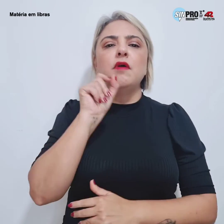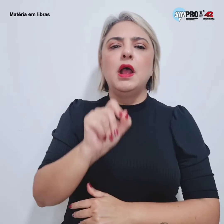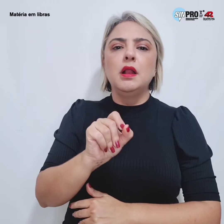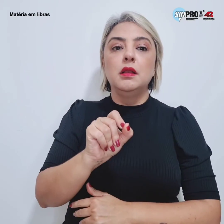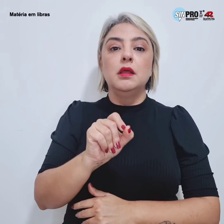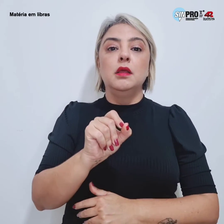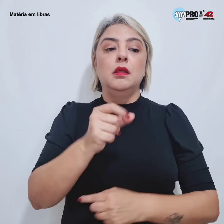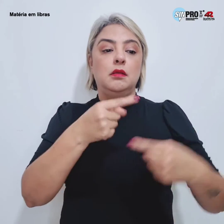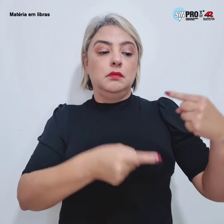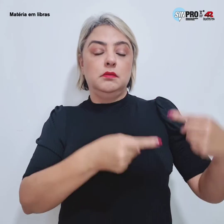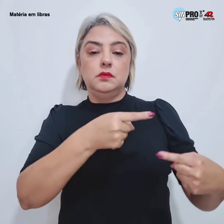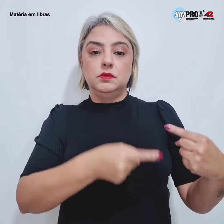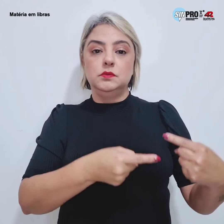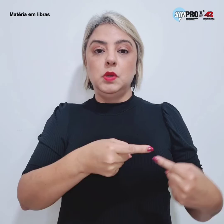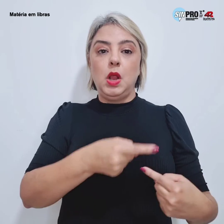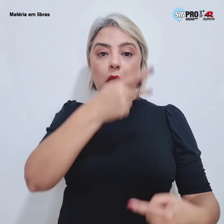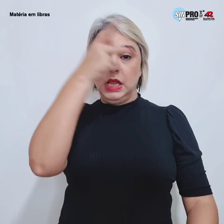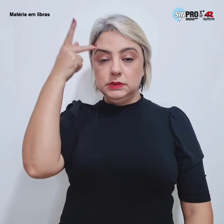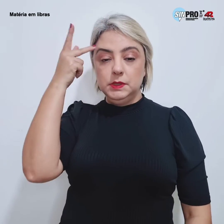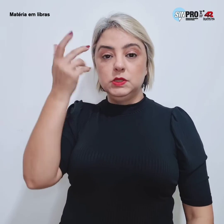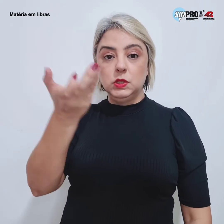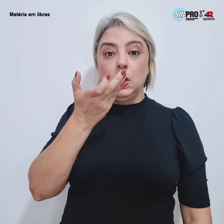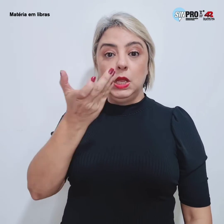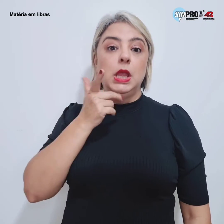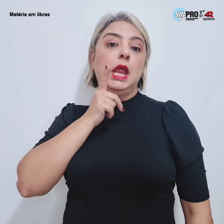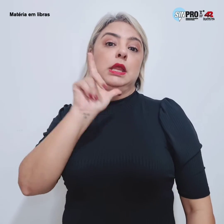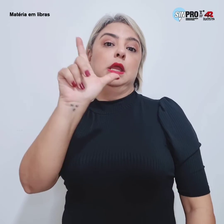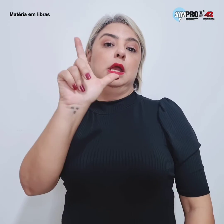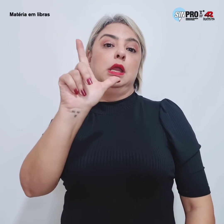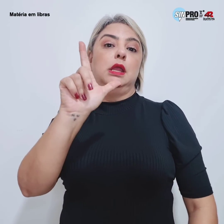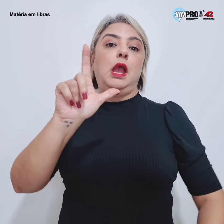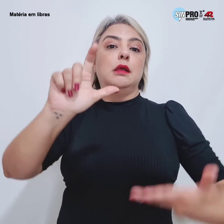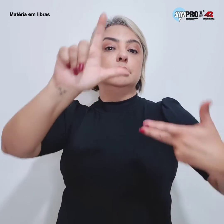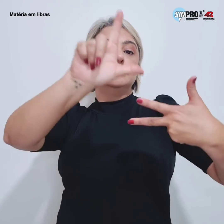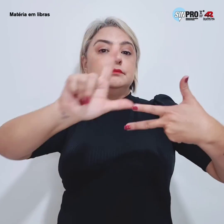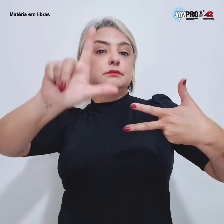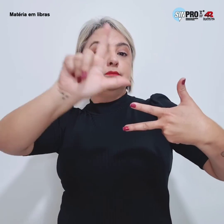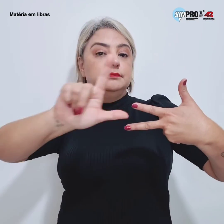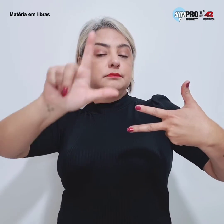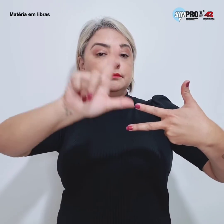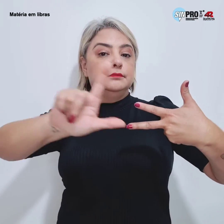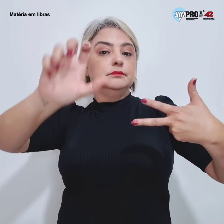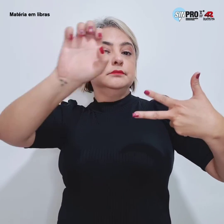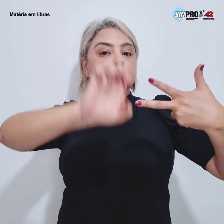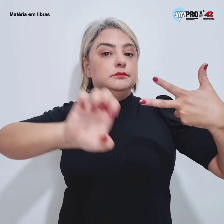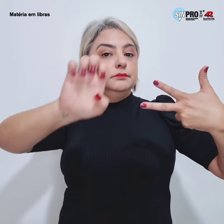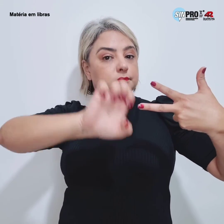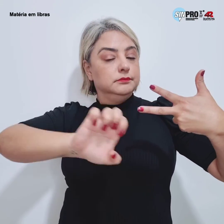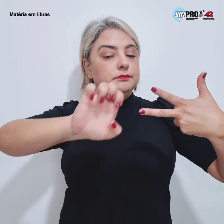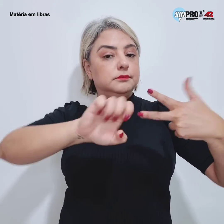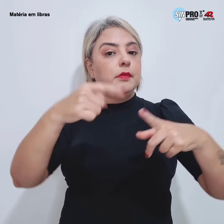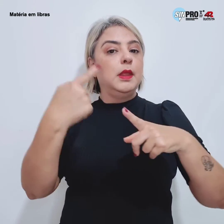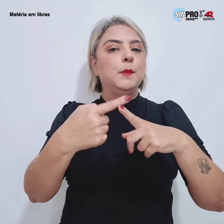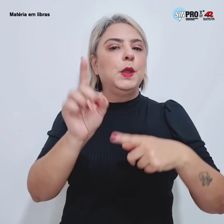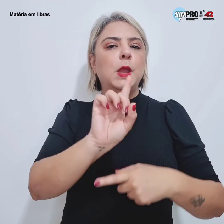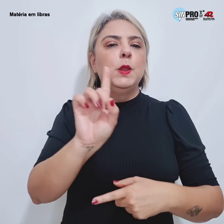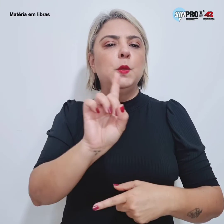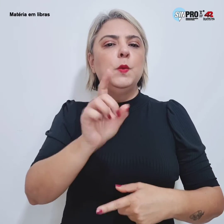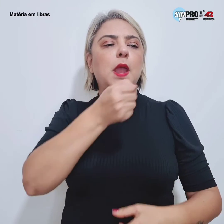os políticos em disputa pelos cargos dos poderes legislativo e executivo, porque não é a imprensa dos